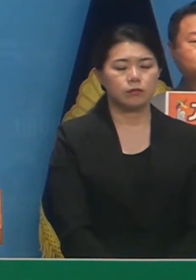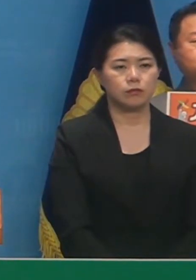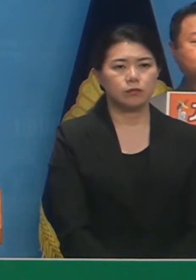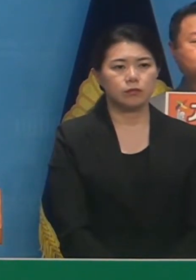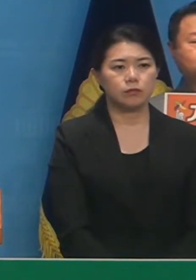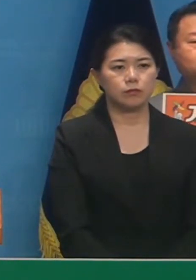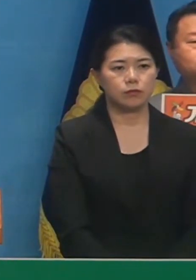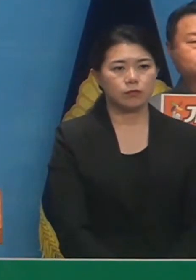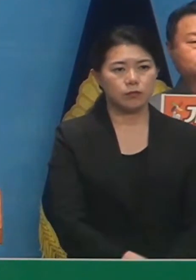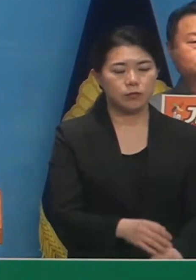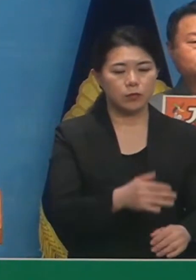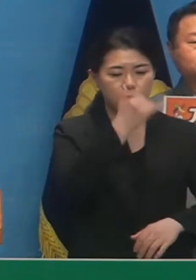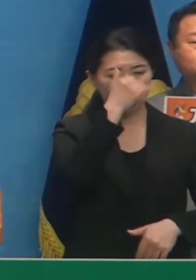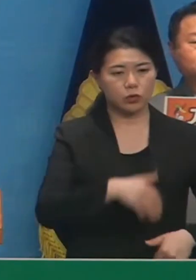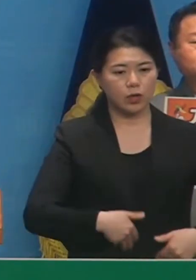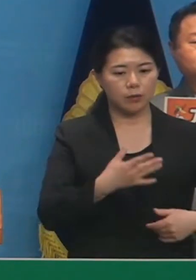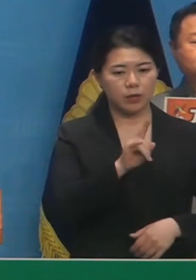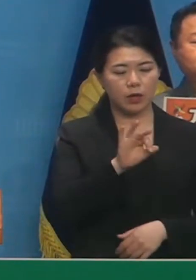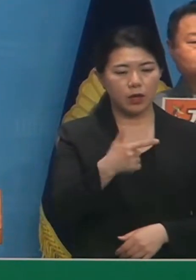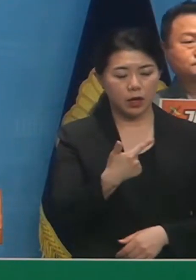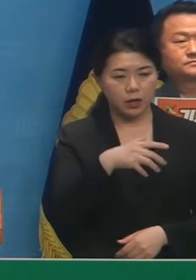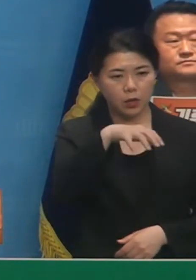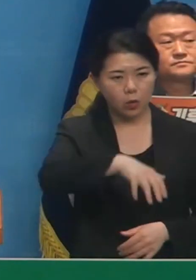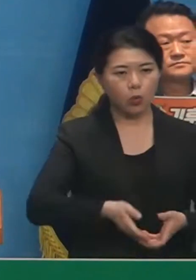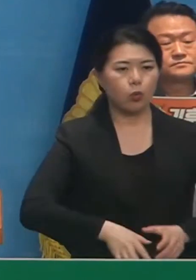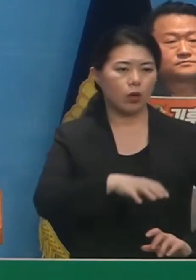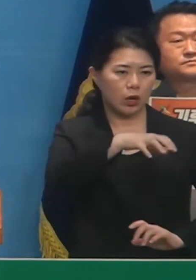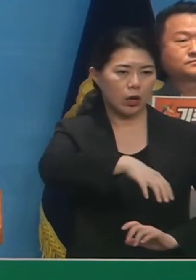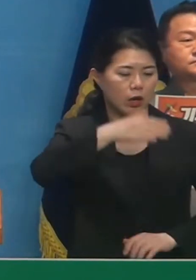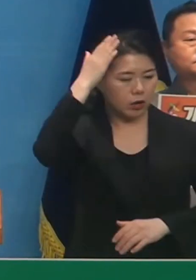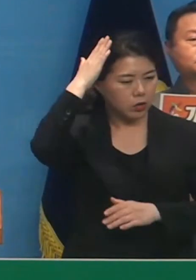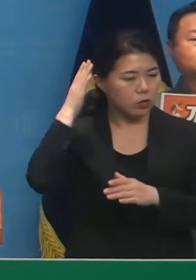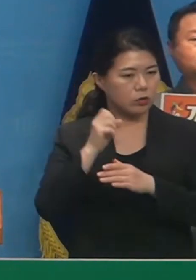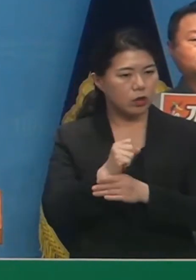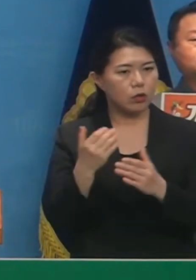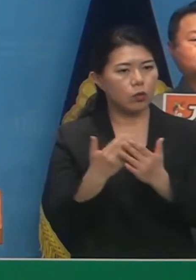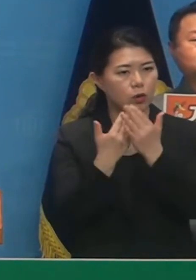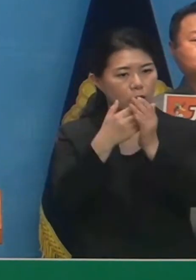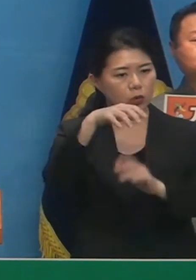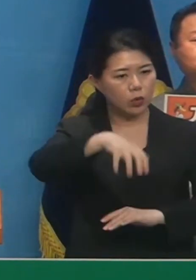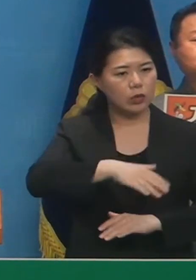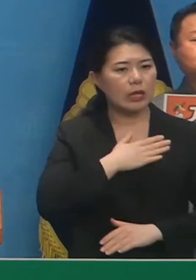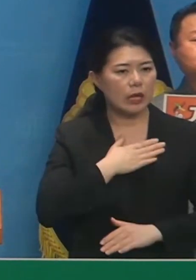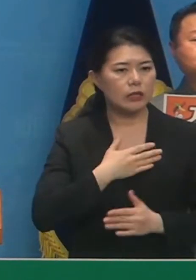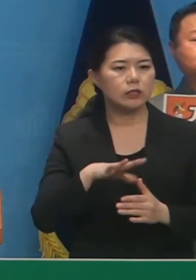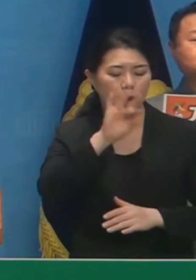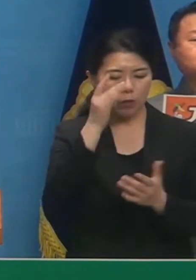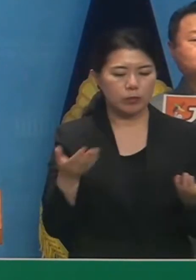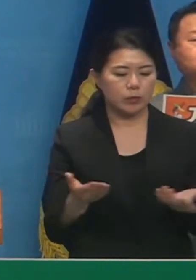충남 태안은 고향이고 석탄화력발전소는 저의 첫 일터였습니다.